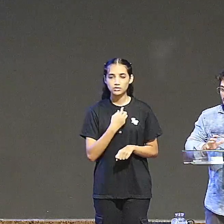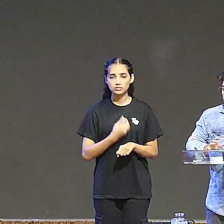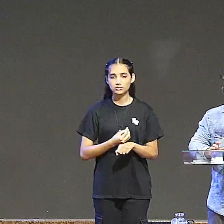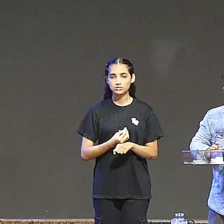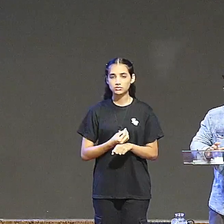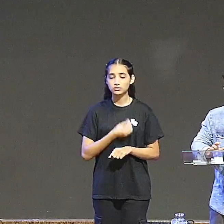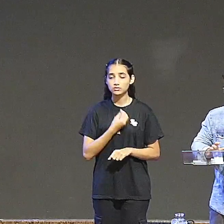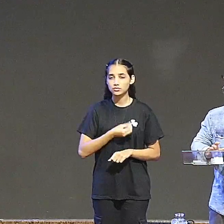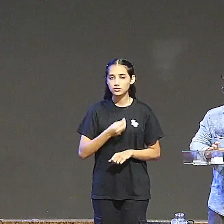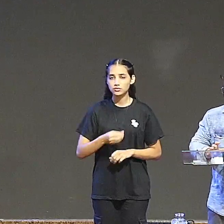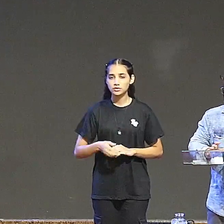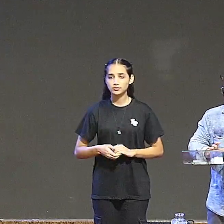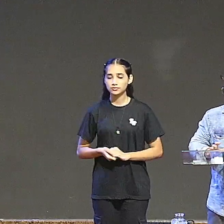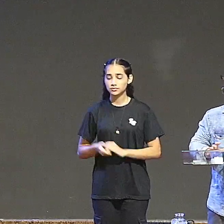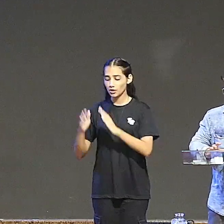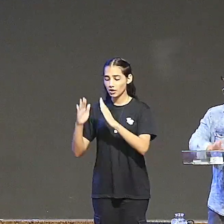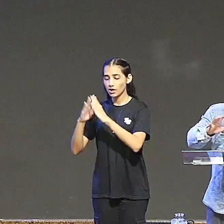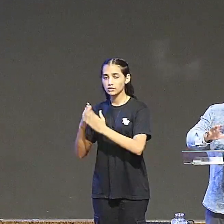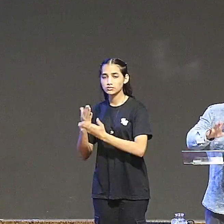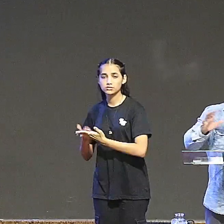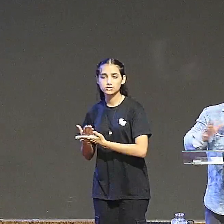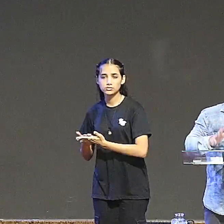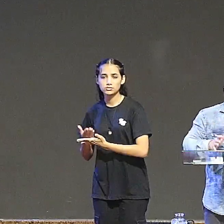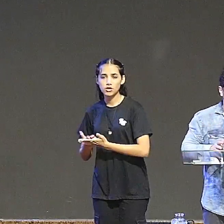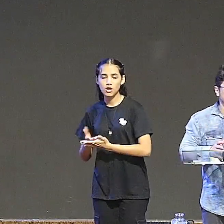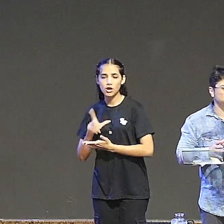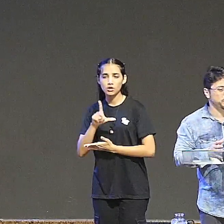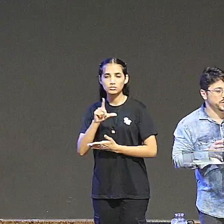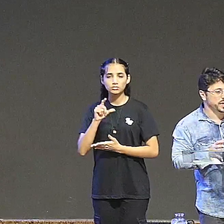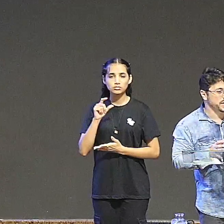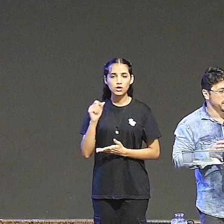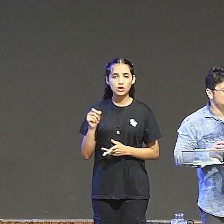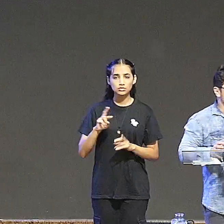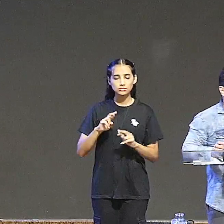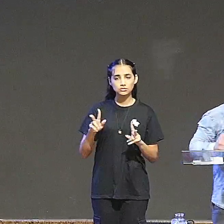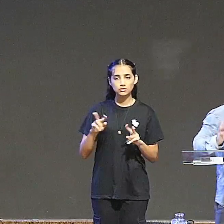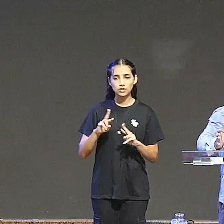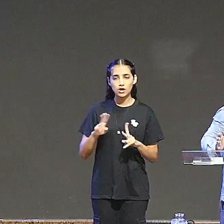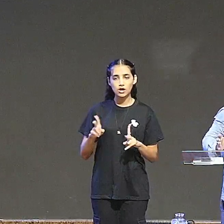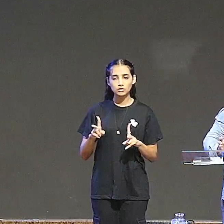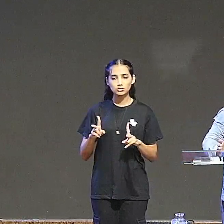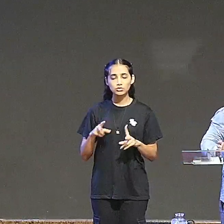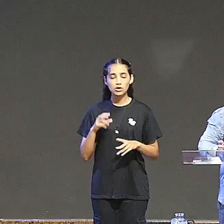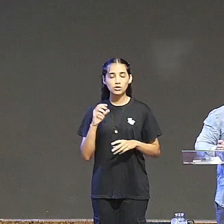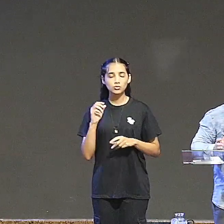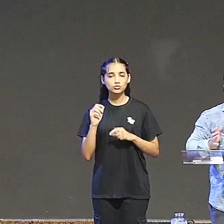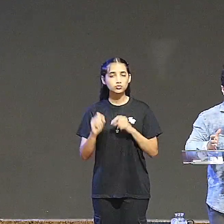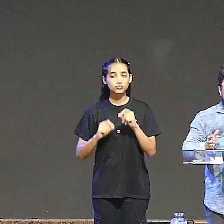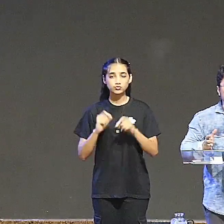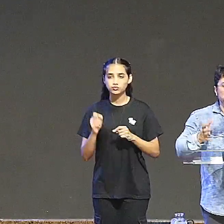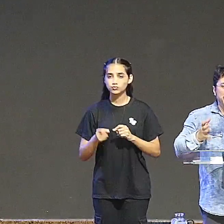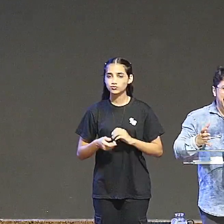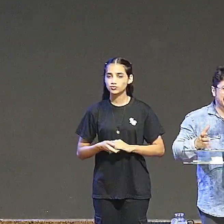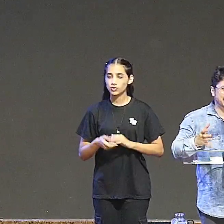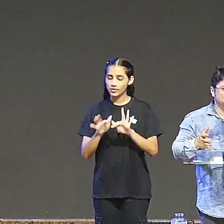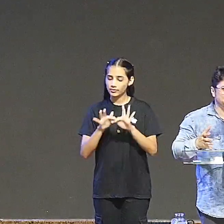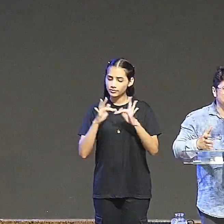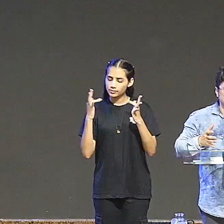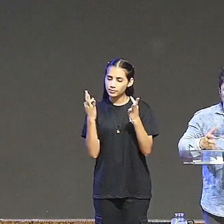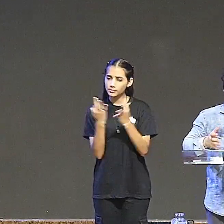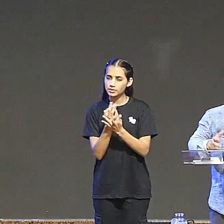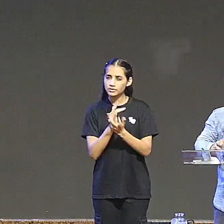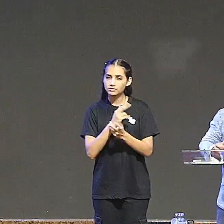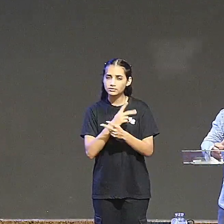escolas elas T optado por algo muitas famílias não tem o pai na